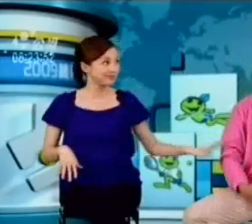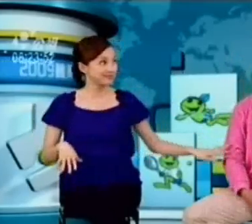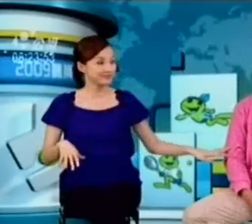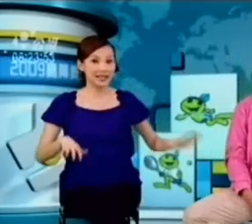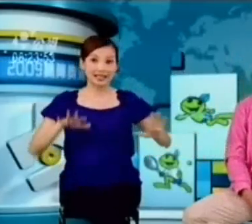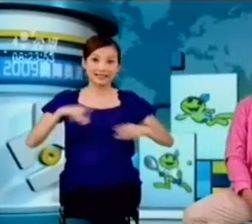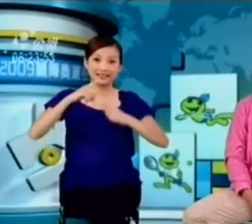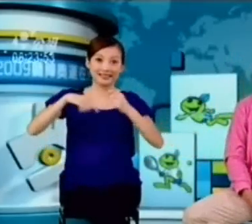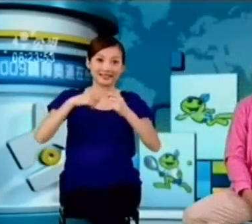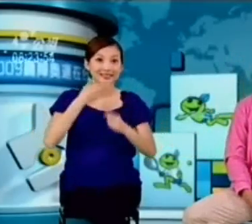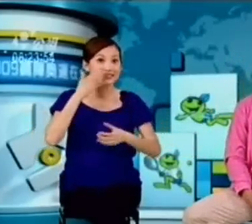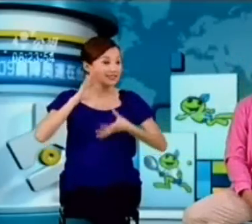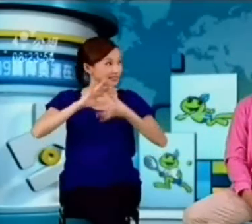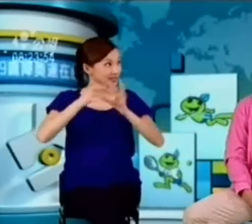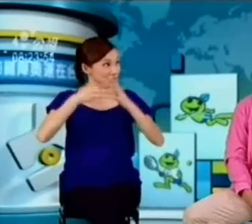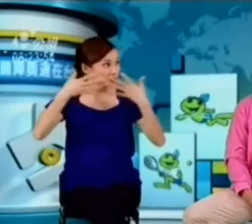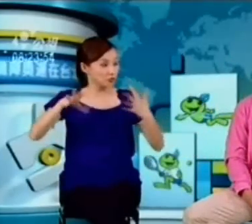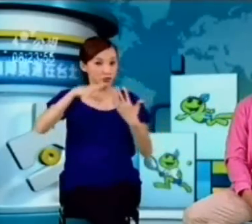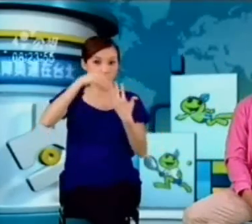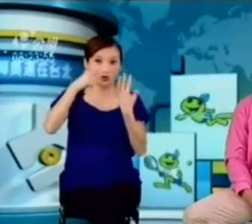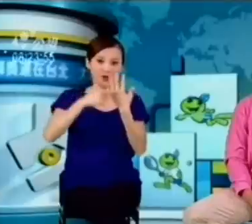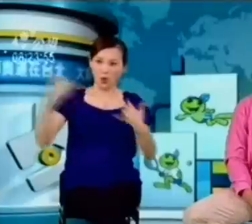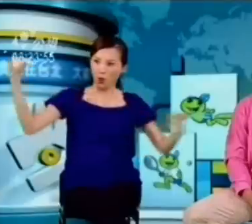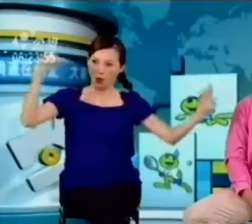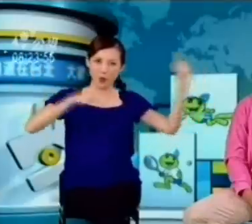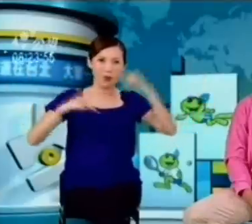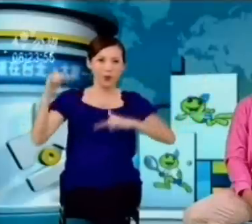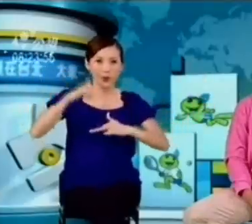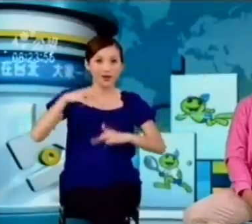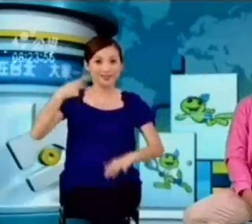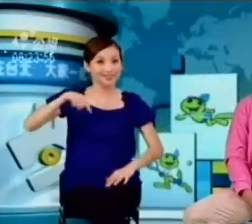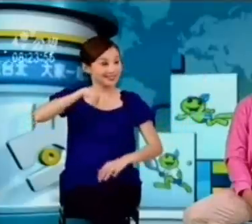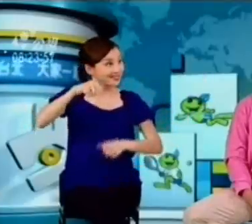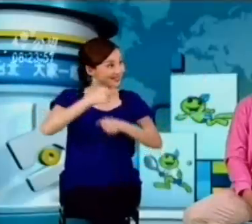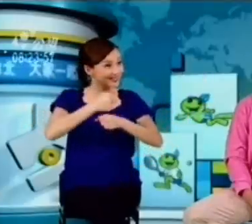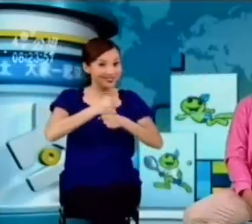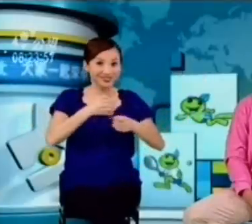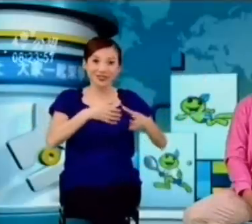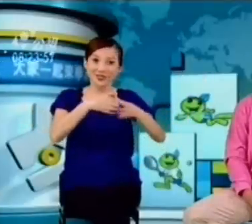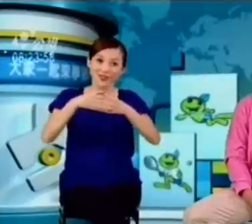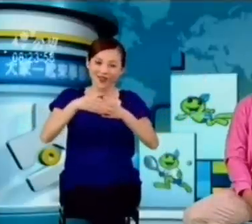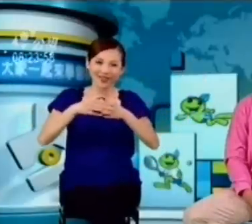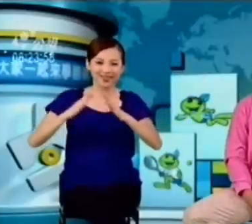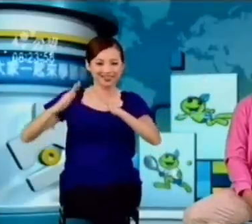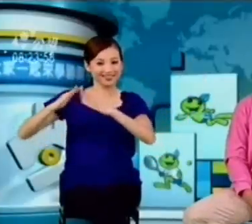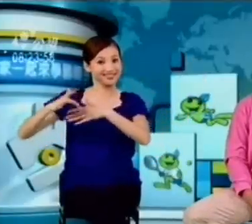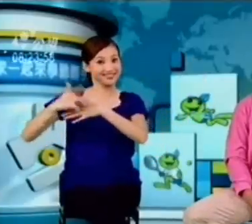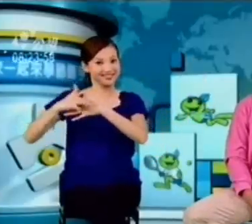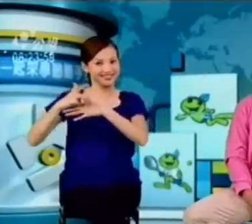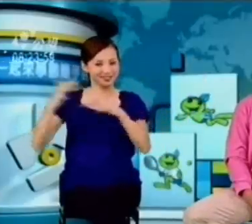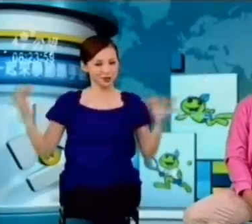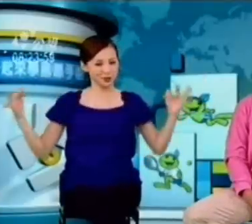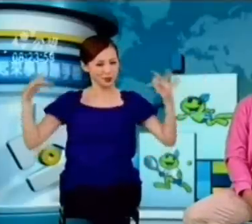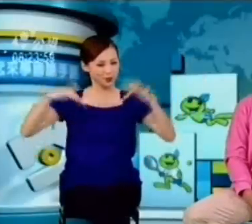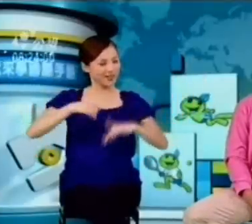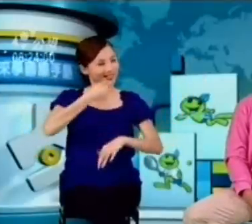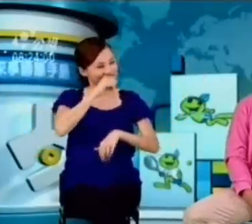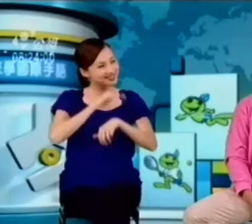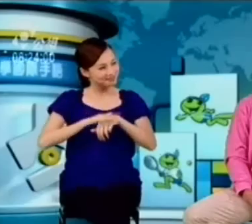语。 哎，武龙，这一次听奥除了选手，还有很多队职员和家属会一起来到台湾